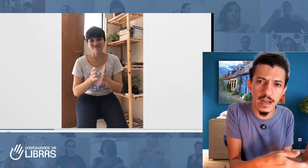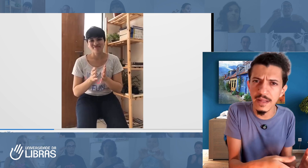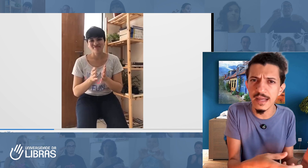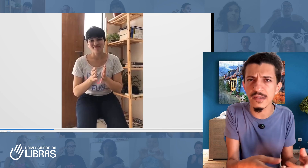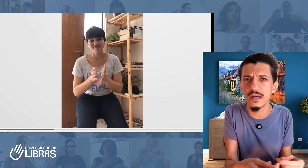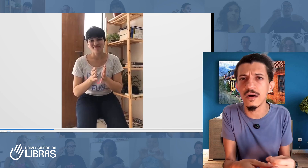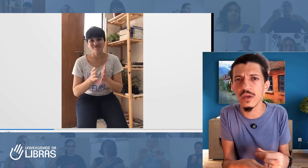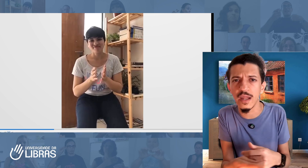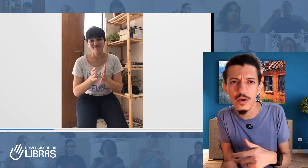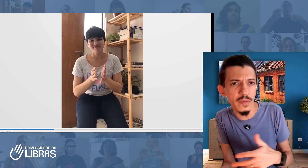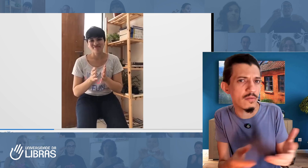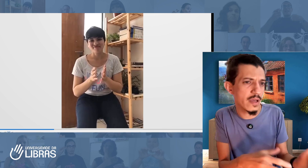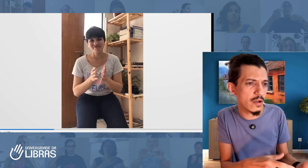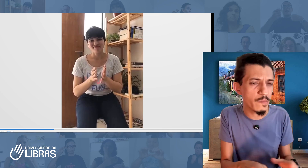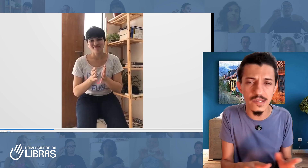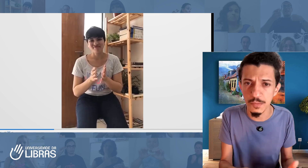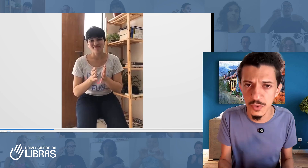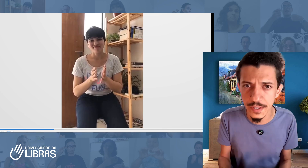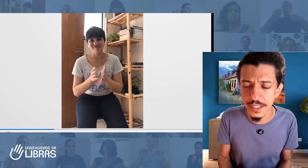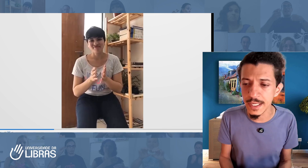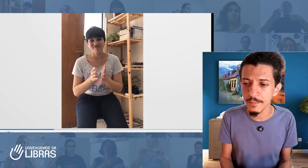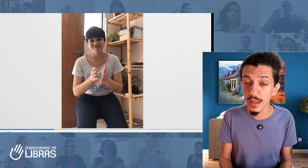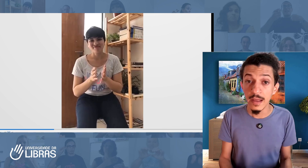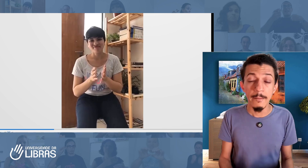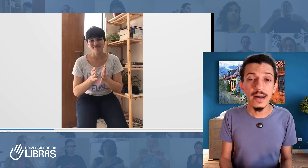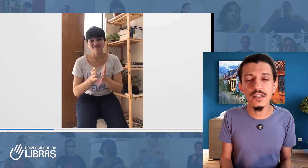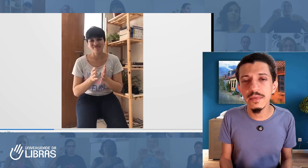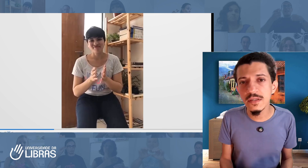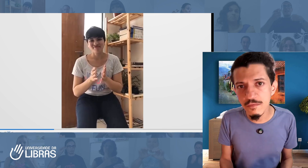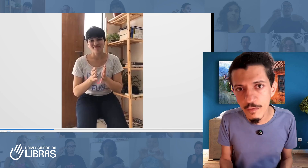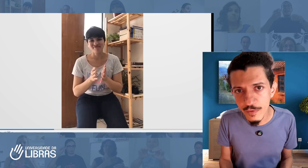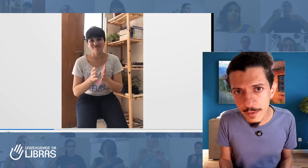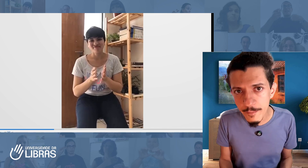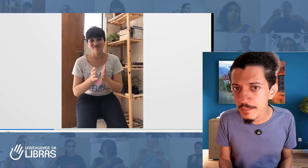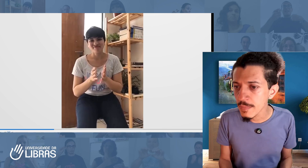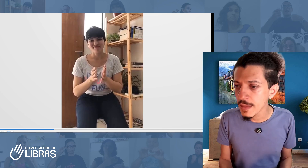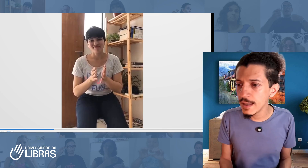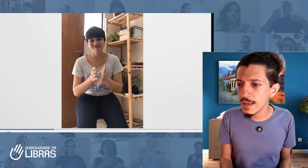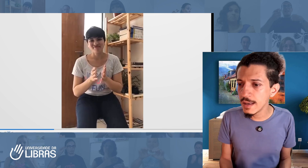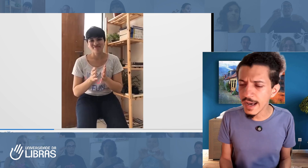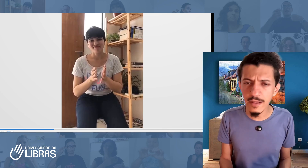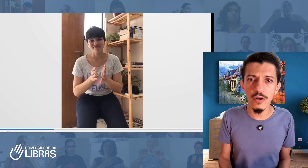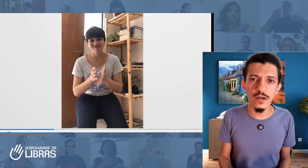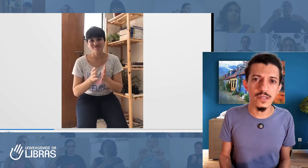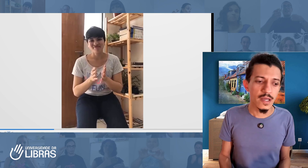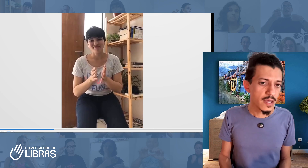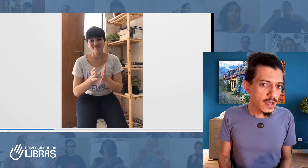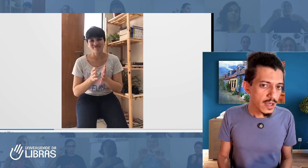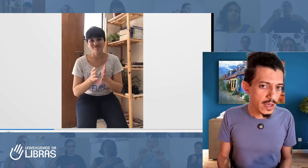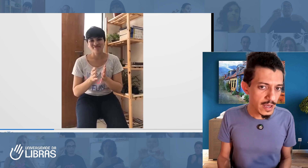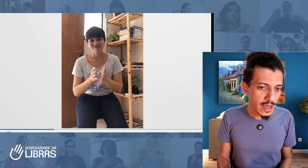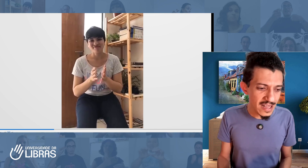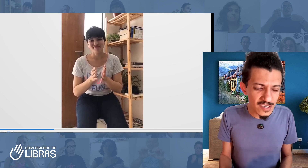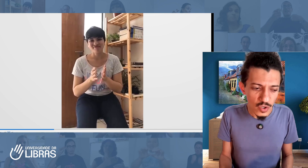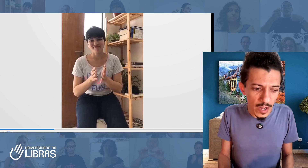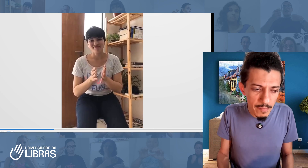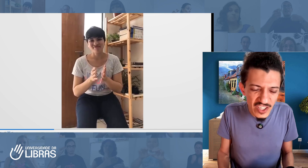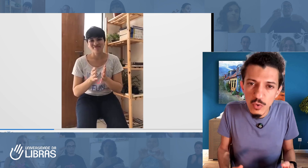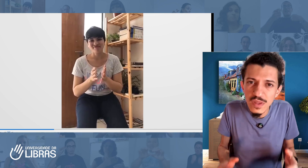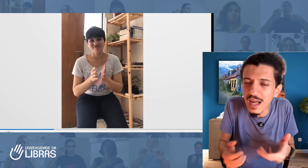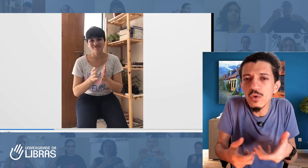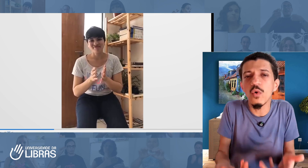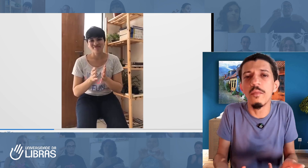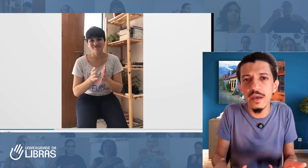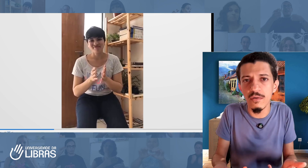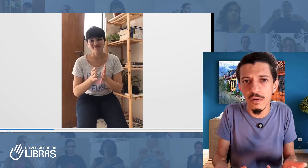minha alimentação, querer comer, não querer comer, esse tipo de coisa assim, mas eu me desenvolvi. E cá entre nós, essa história